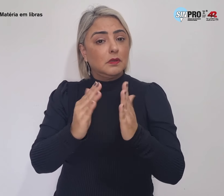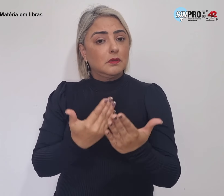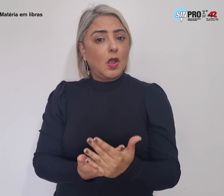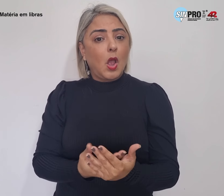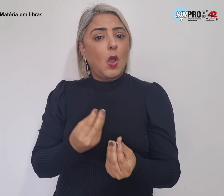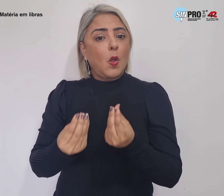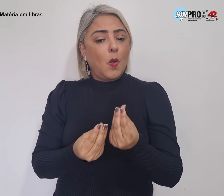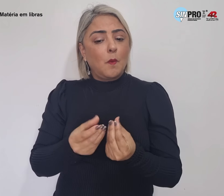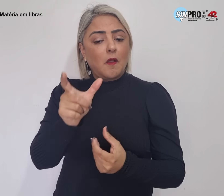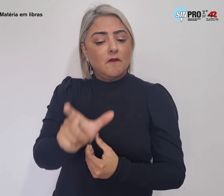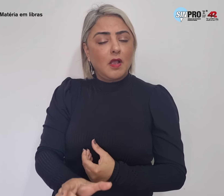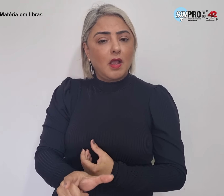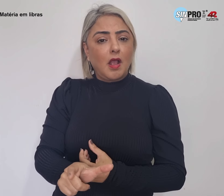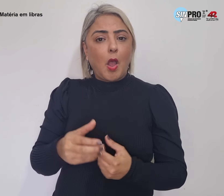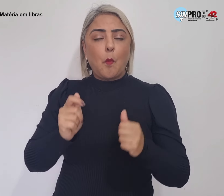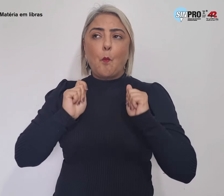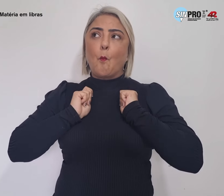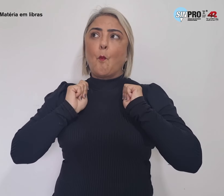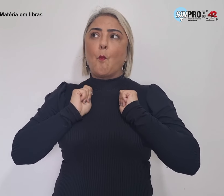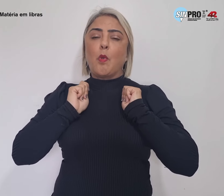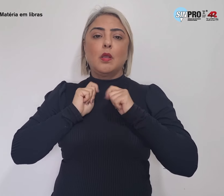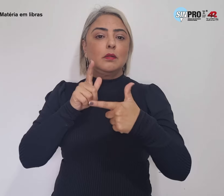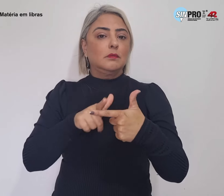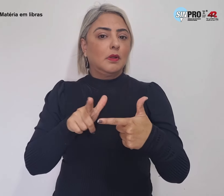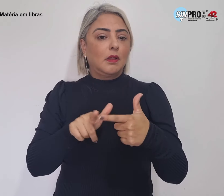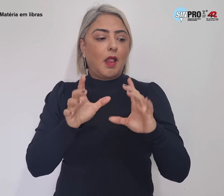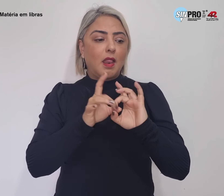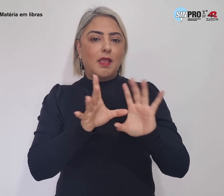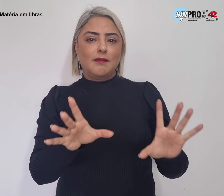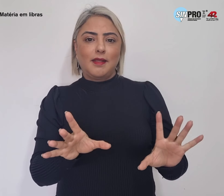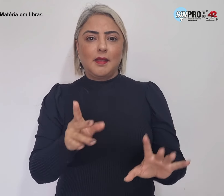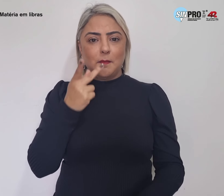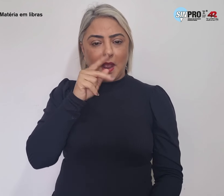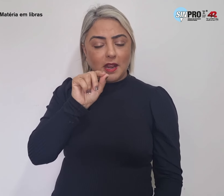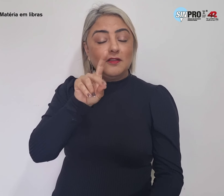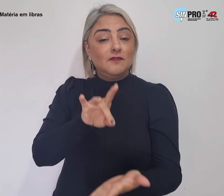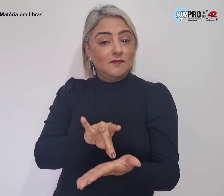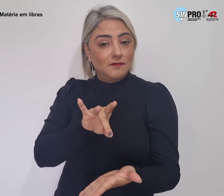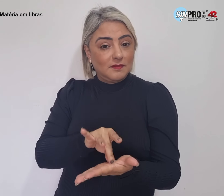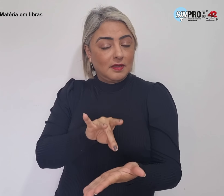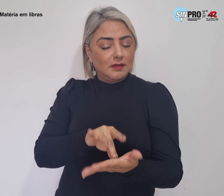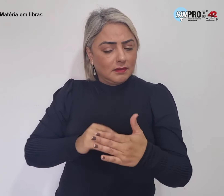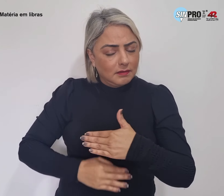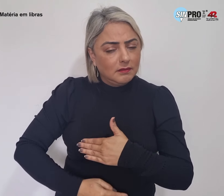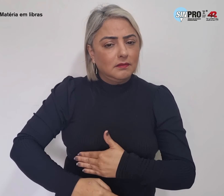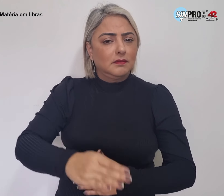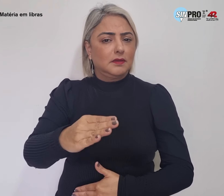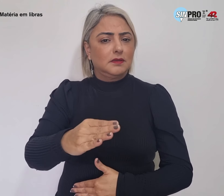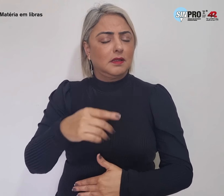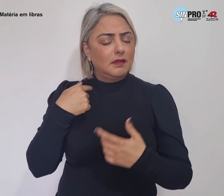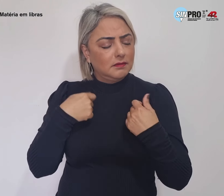de problemas. E para que, de fato, avancemos, é necessário derrotar o projeto